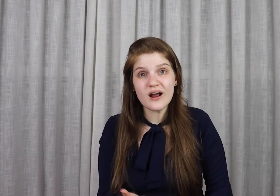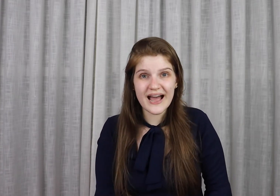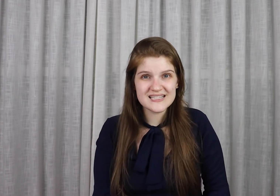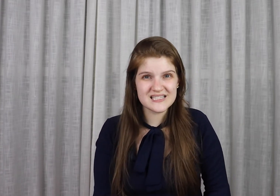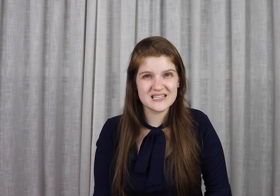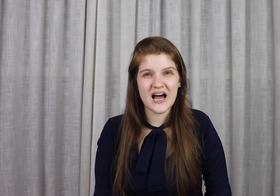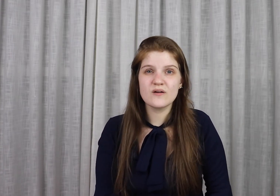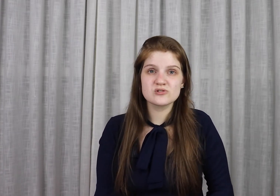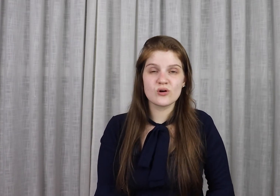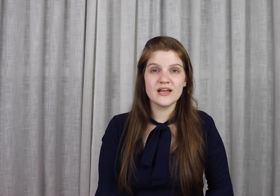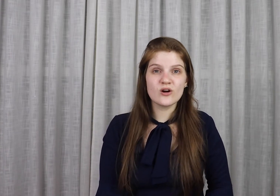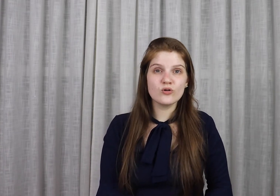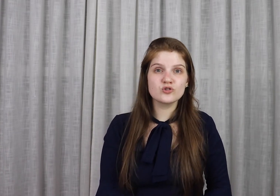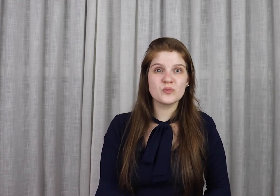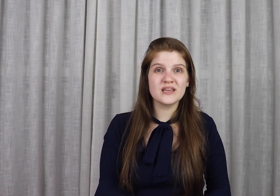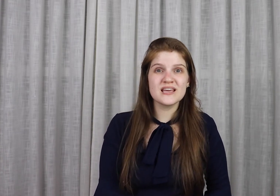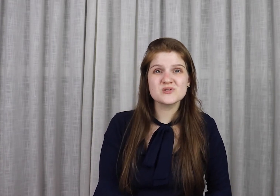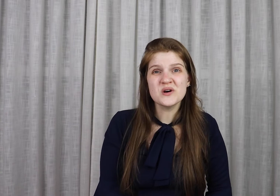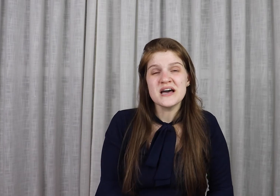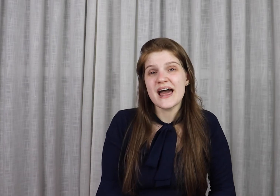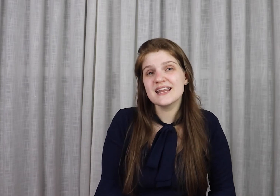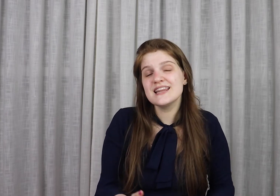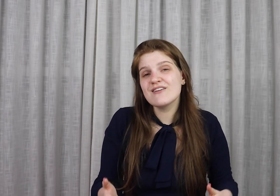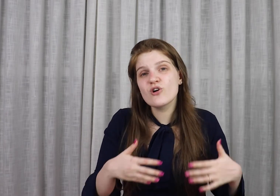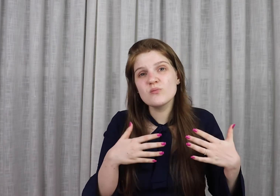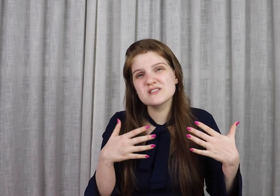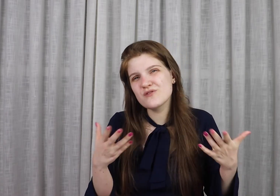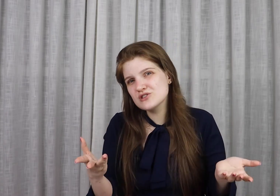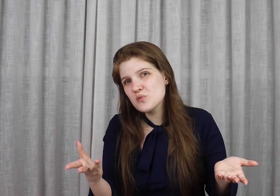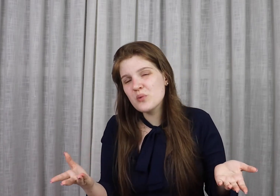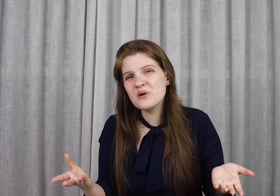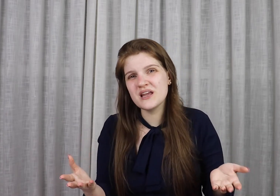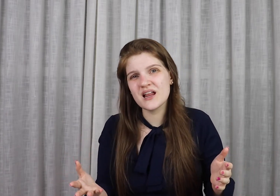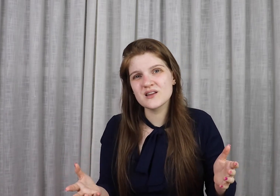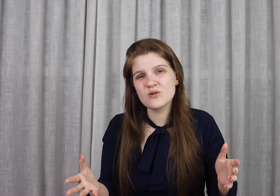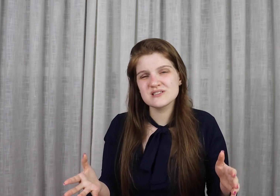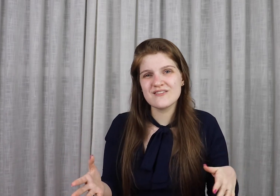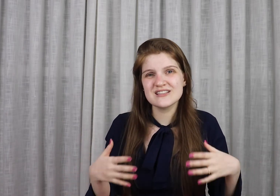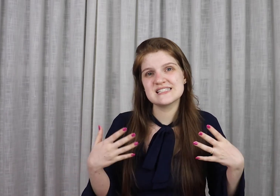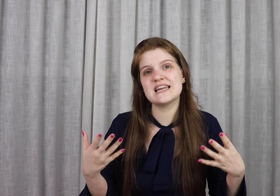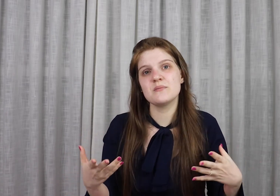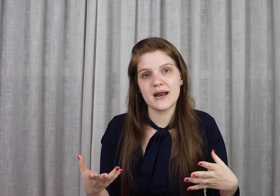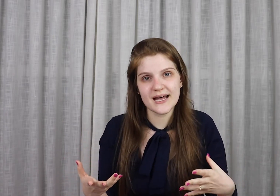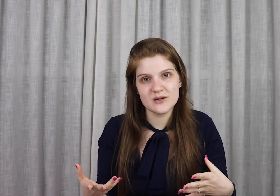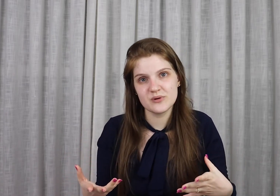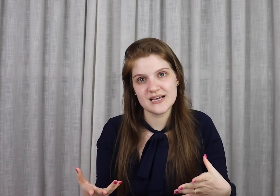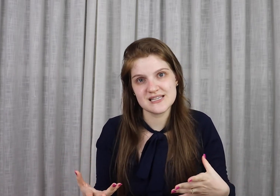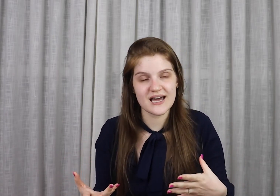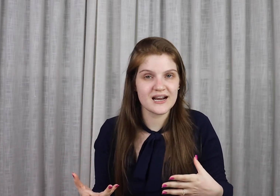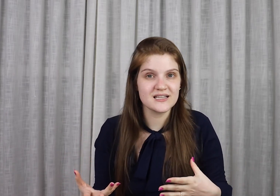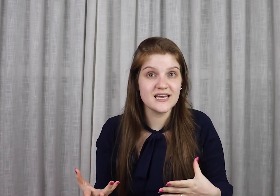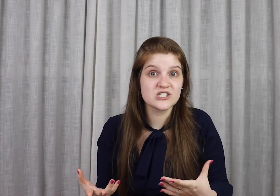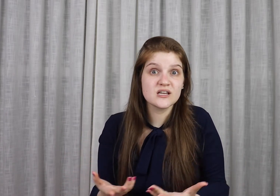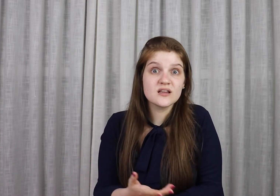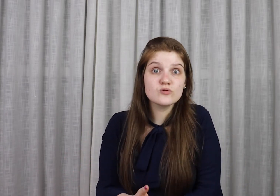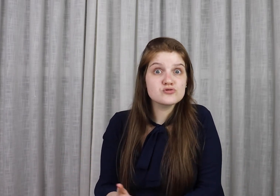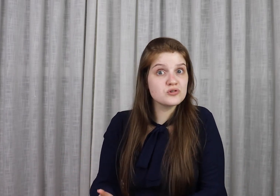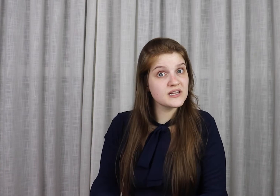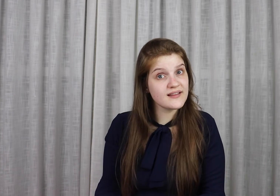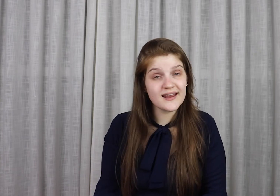trocar esse sinal, escolher outro, porque isso ela lidava como se fosse um bullying, ela não gostava de ser lembrada por essa característica. Então o surdo